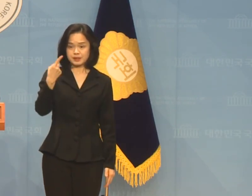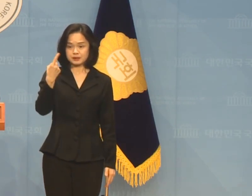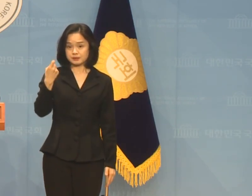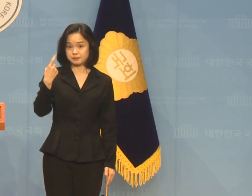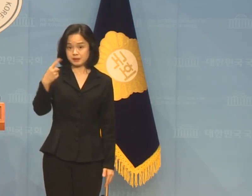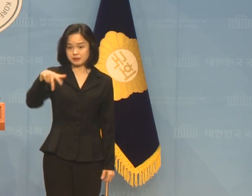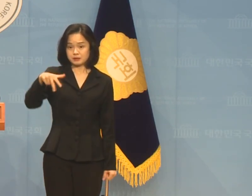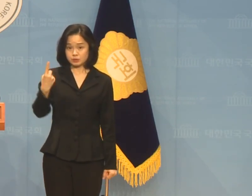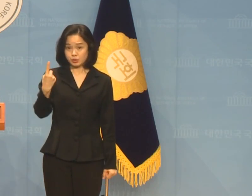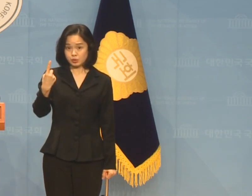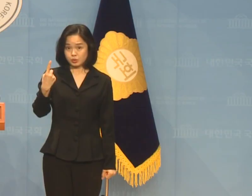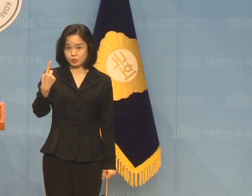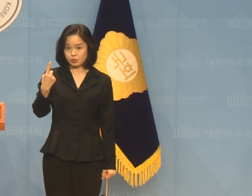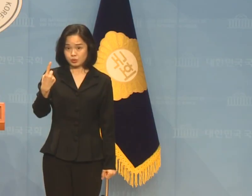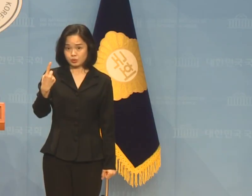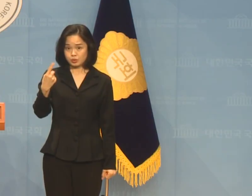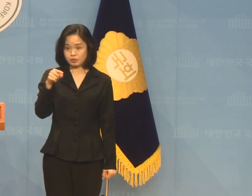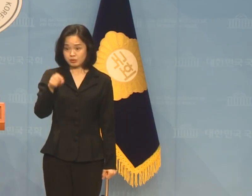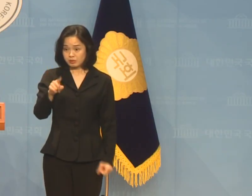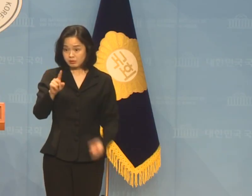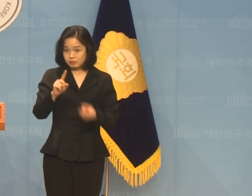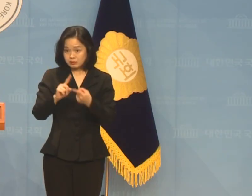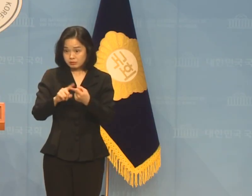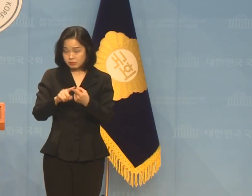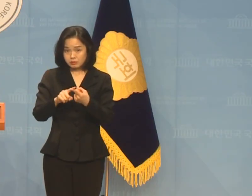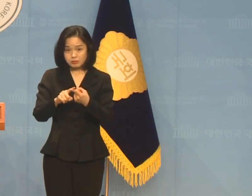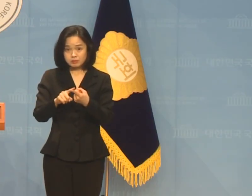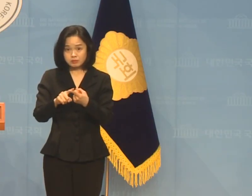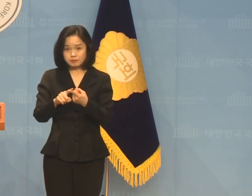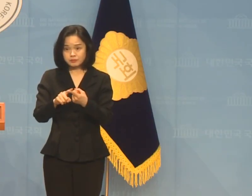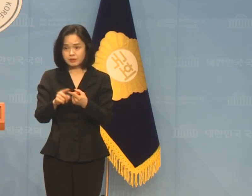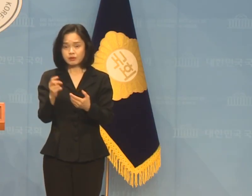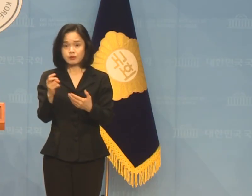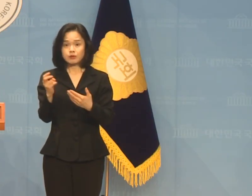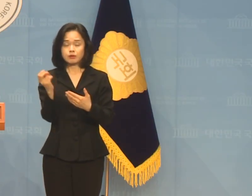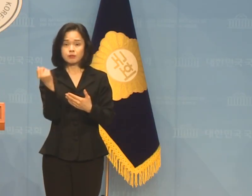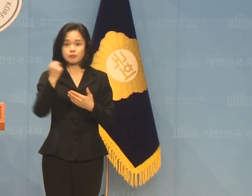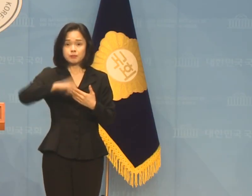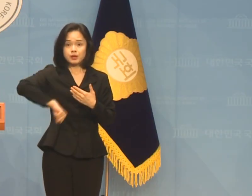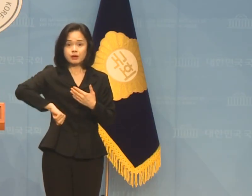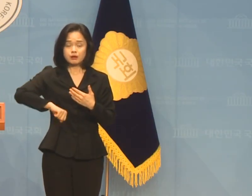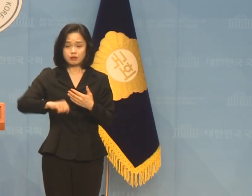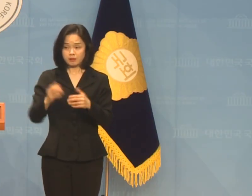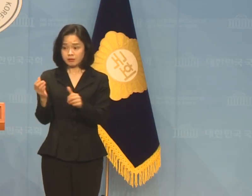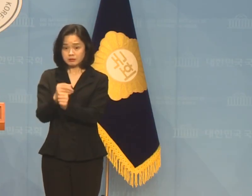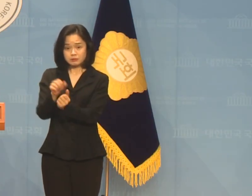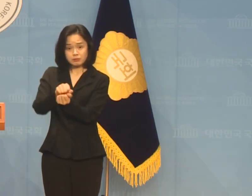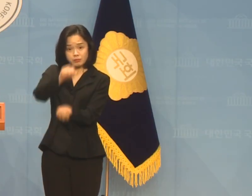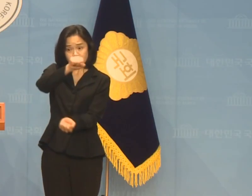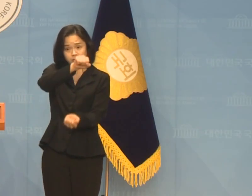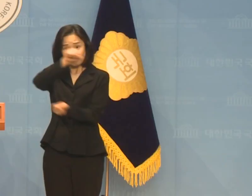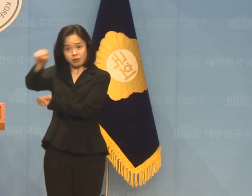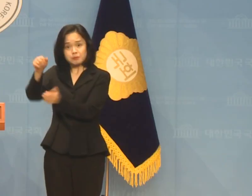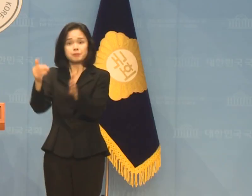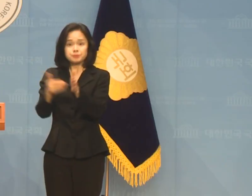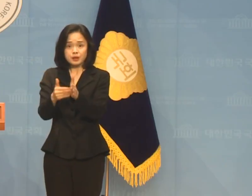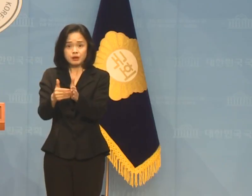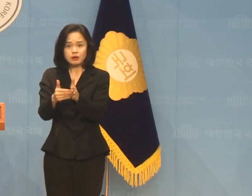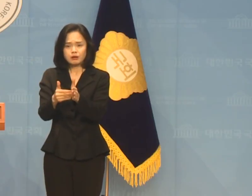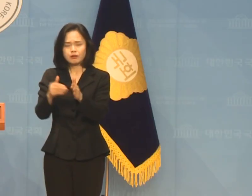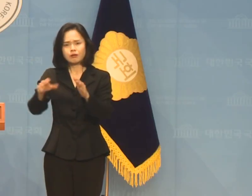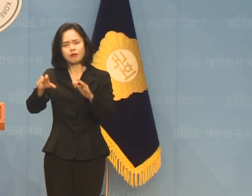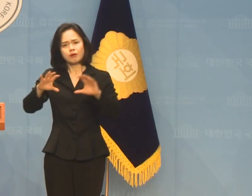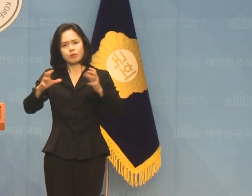원칙을 어겨가면서 체포영장을 발부해줬습니다. 이거 정말 불법 아닙니까? 위헌